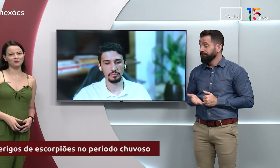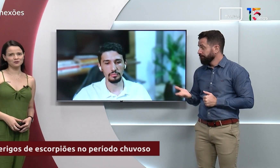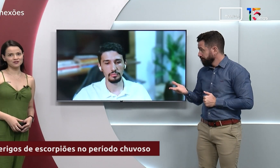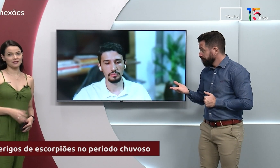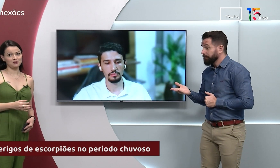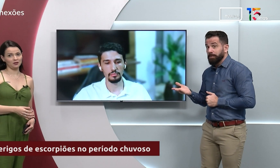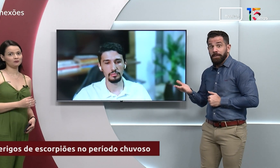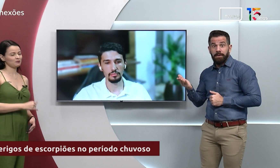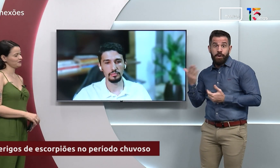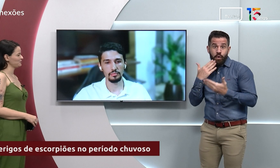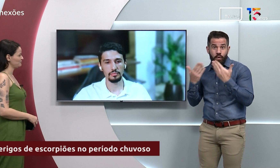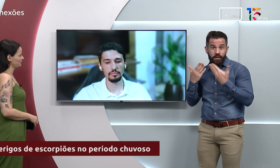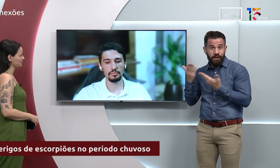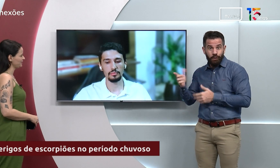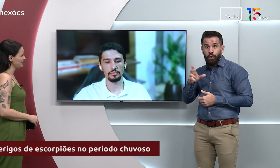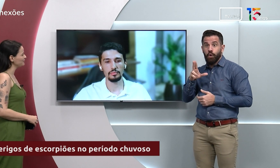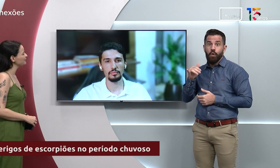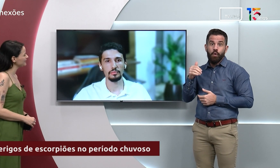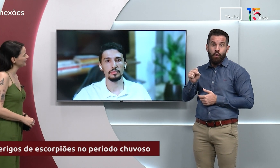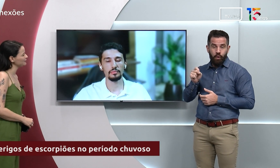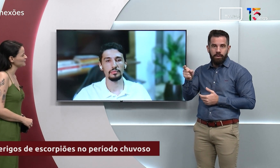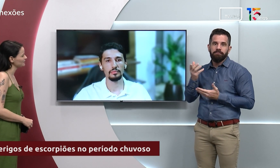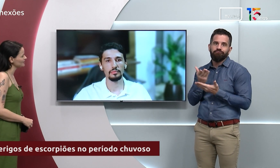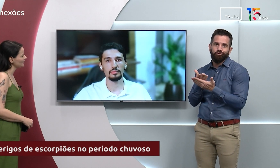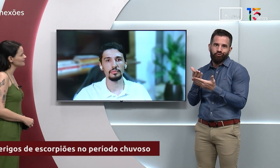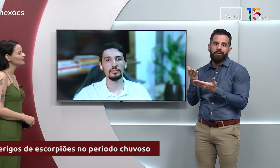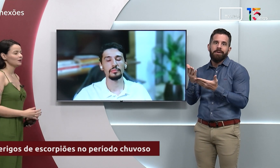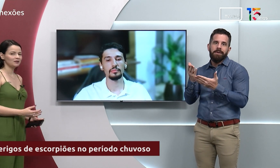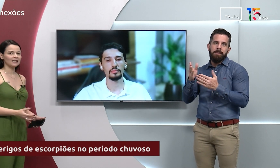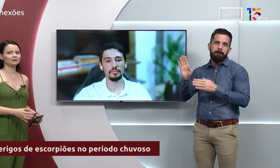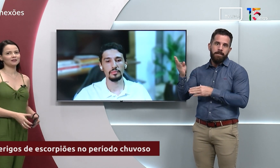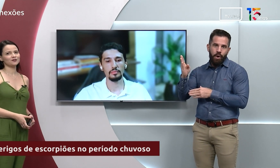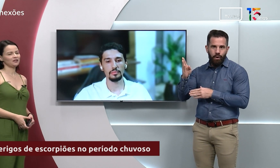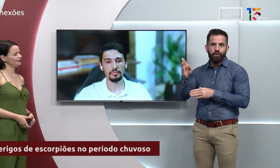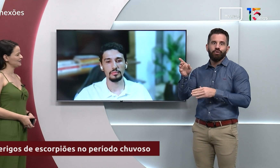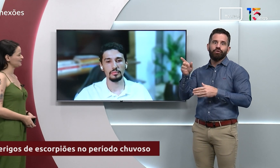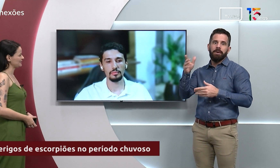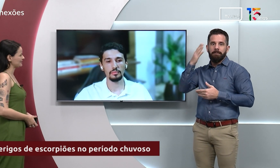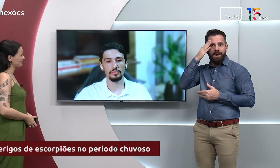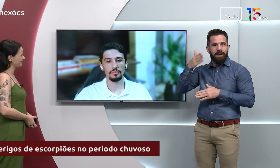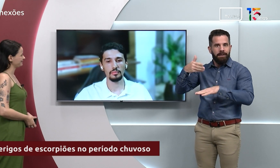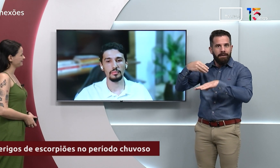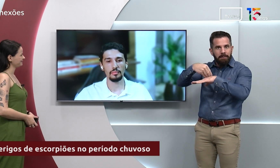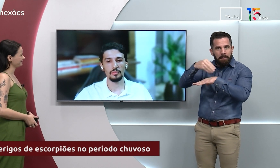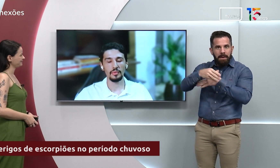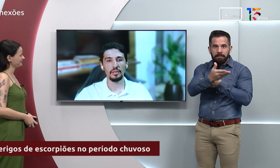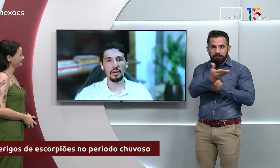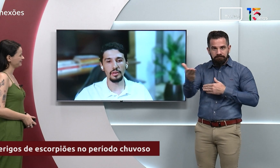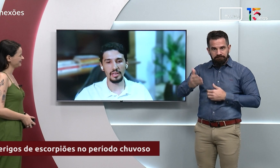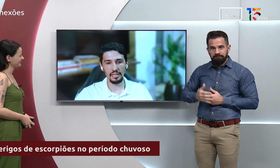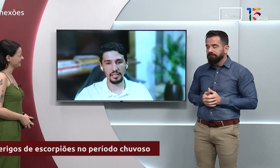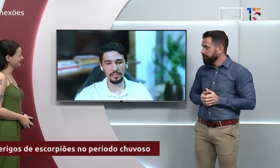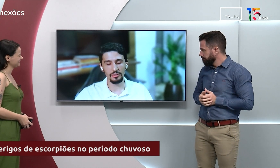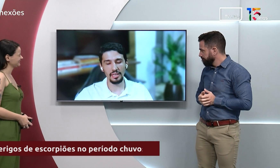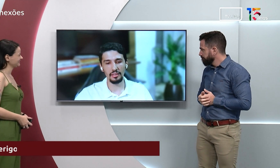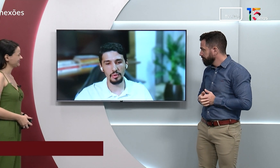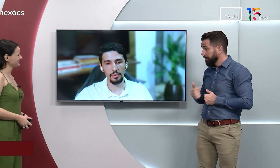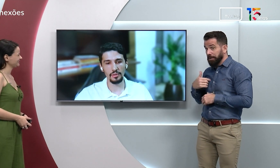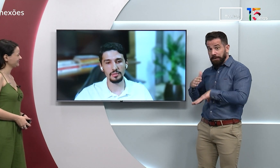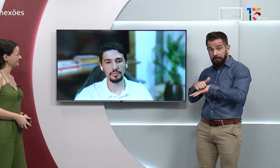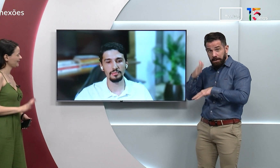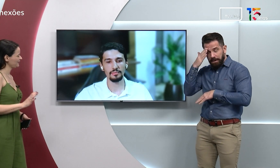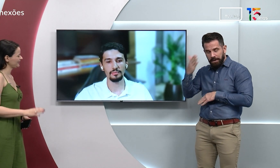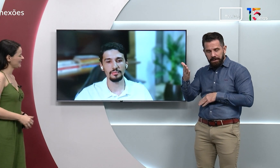Lucas Fagundes, que é biólogo e professor de biologia. Muito obrigada pela sua presença, obrigada pelas orientações. Eu que agradeço e